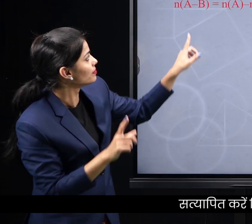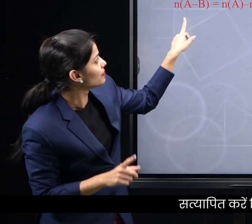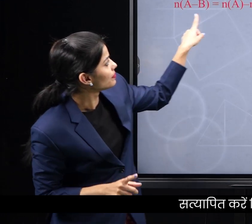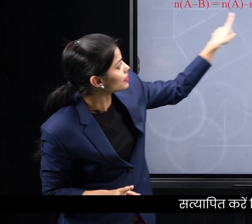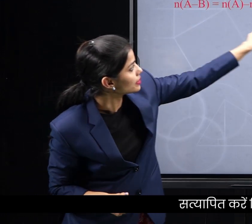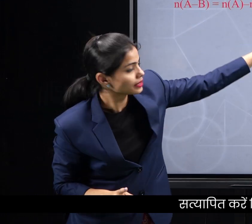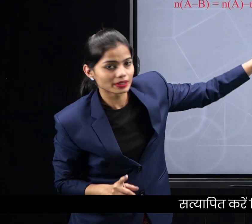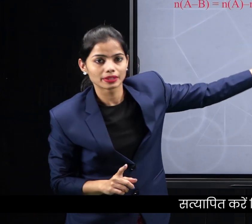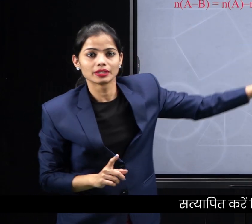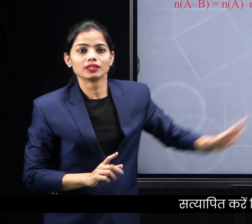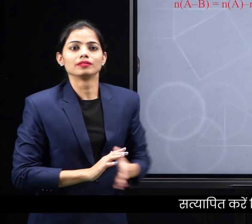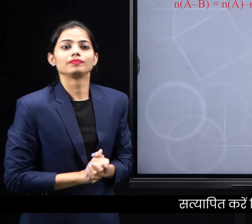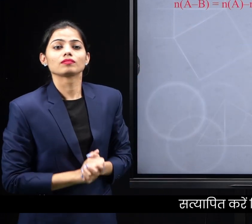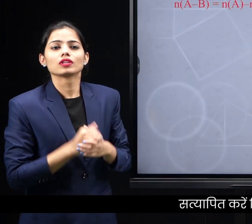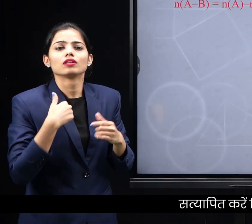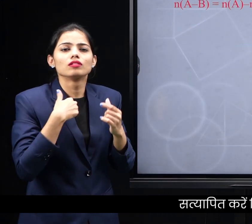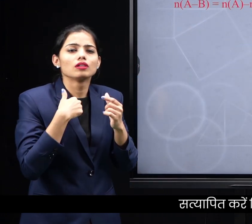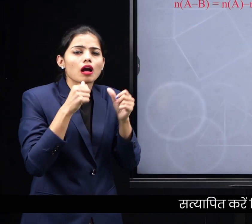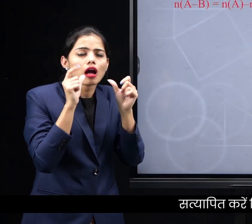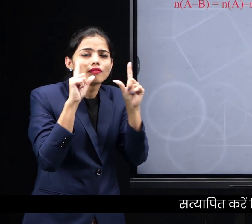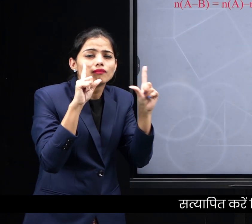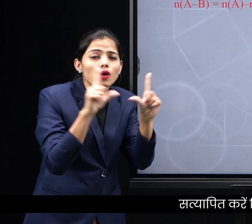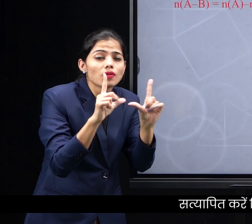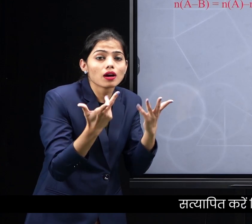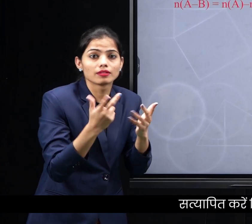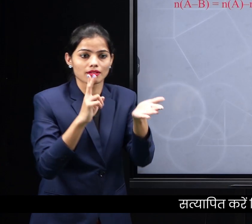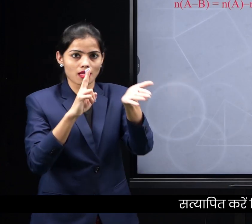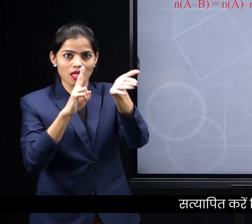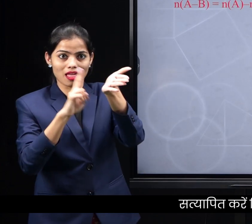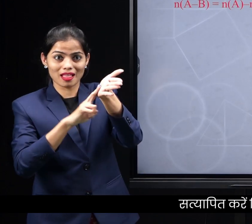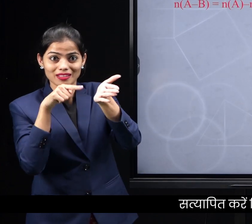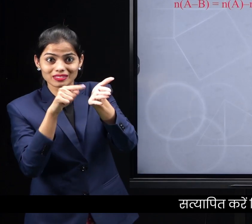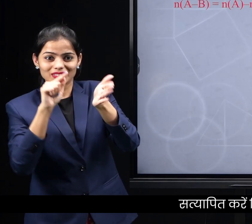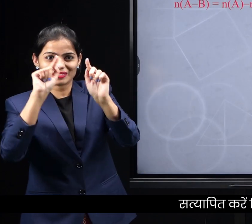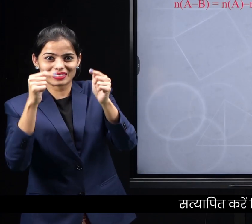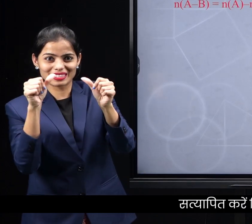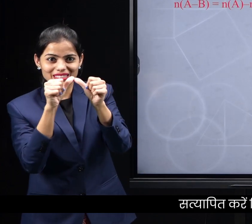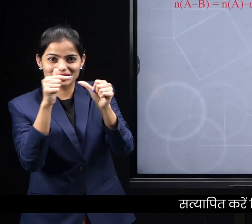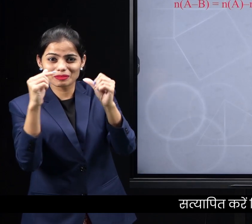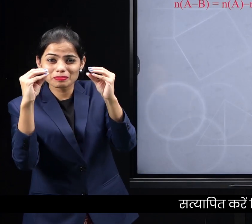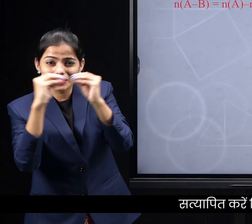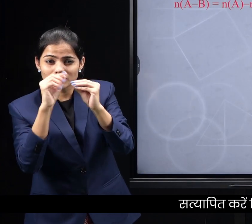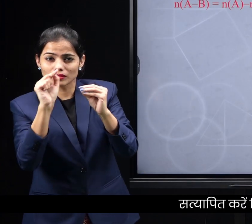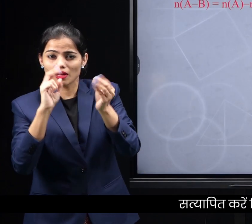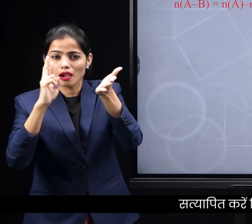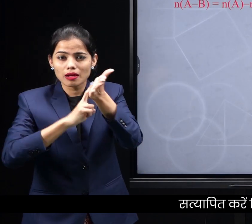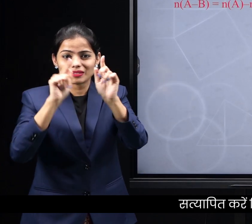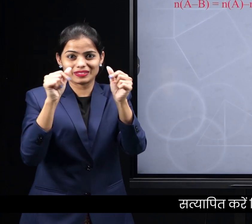सत्यापित करें कि N A minus B into is equals to N into A minus N into